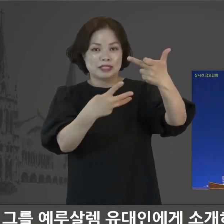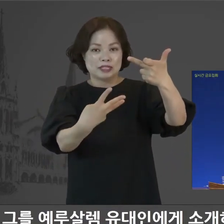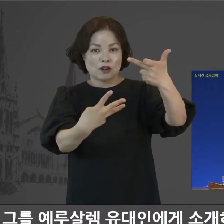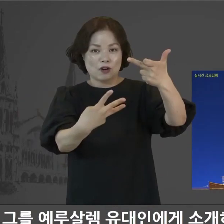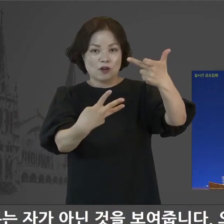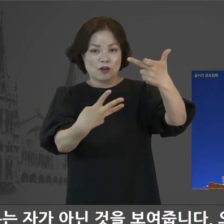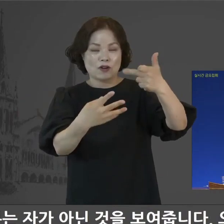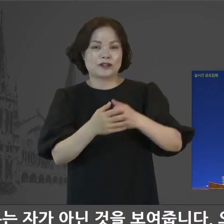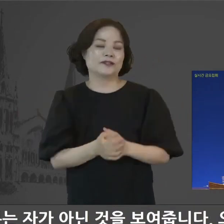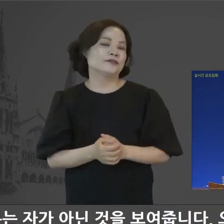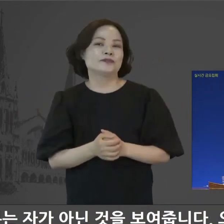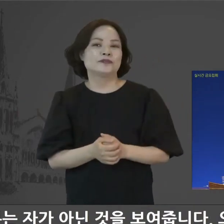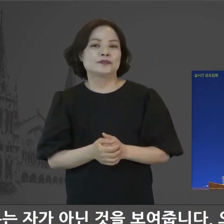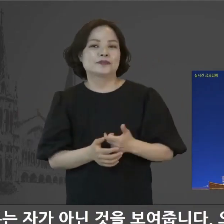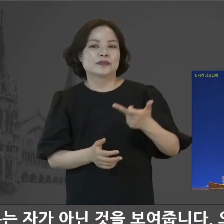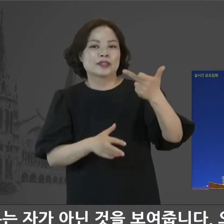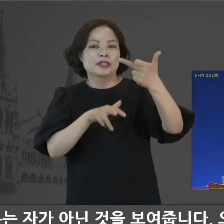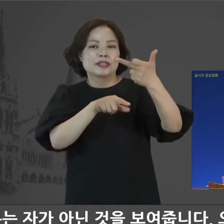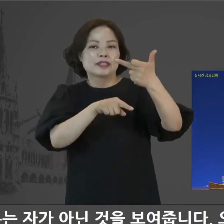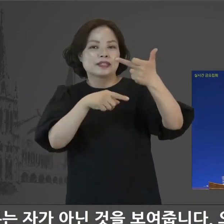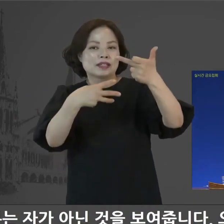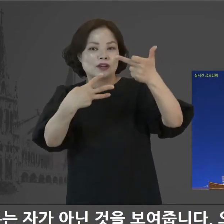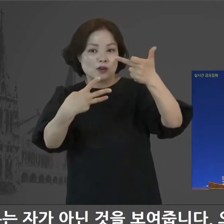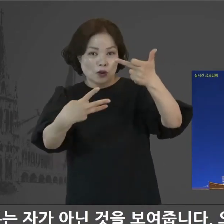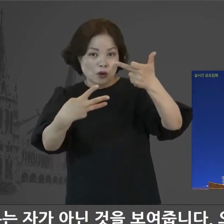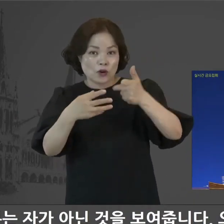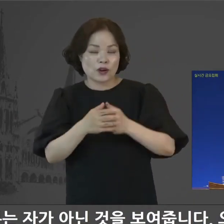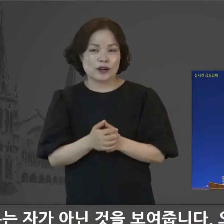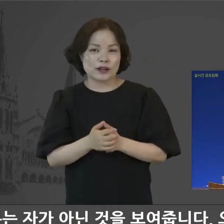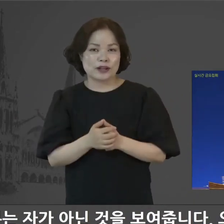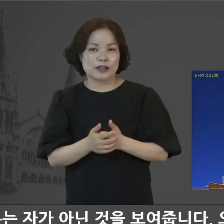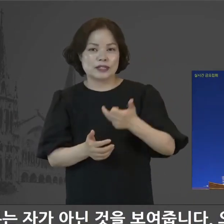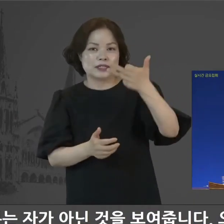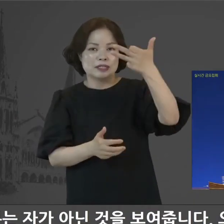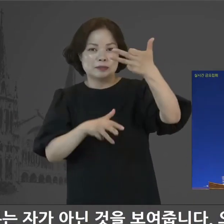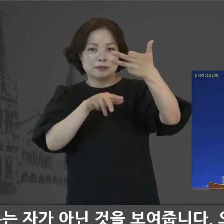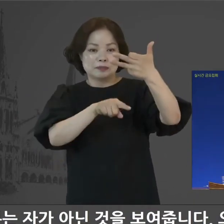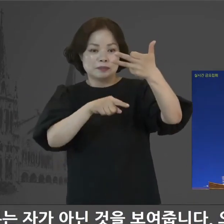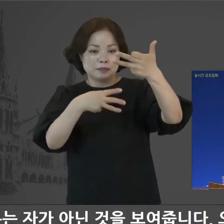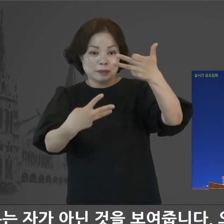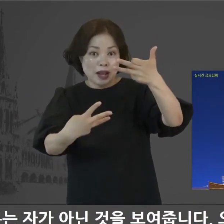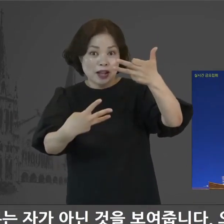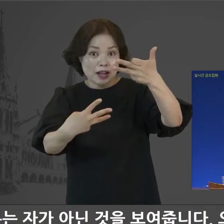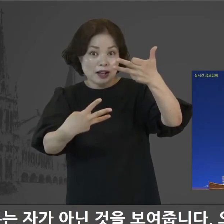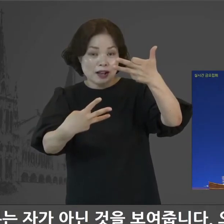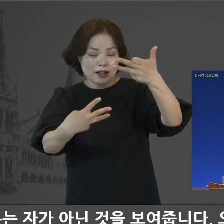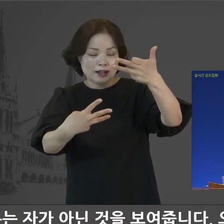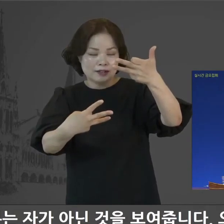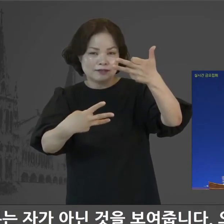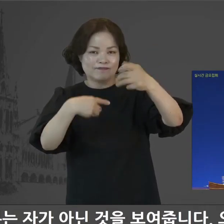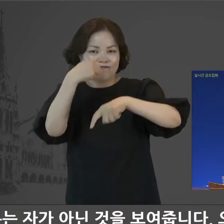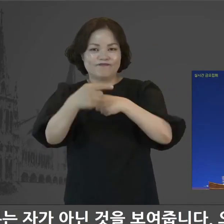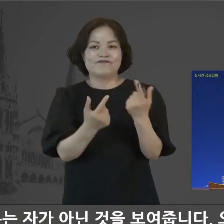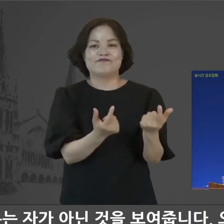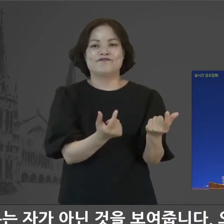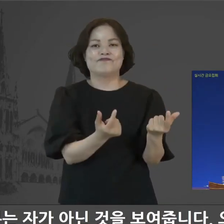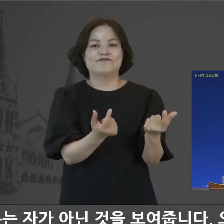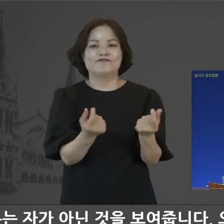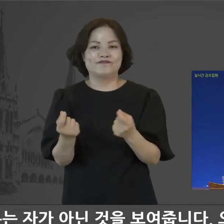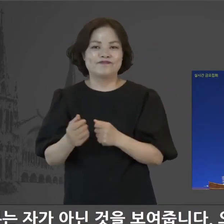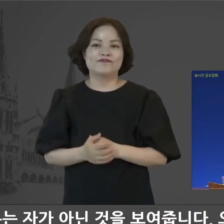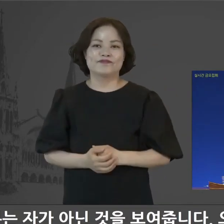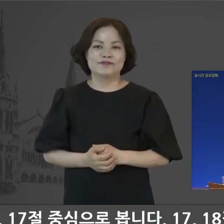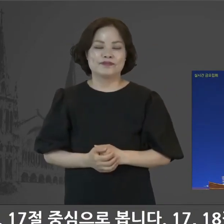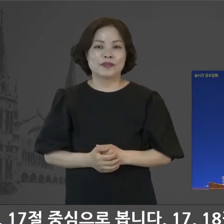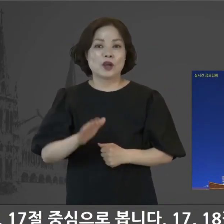17절 거기 이제 중심으로 나타납니다. 17절, 18절 같이 한번 읽어보도록 하겠습니다.